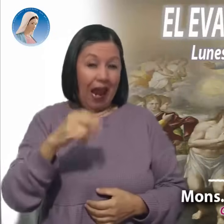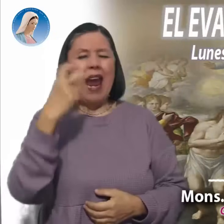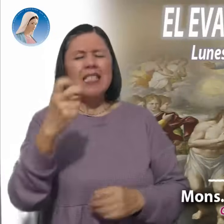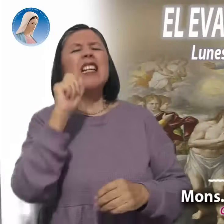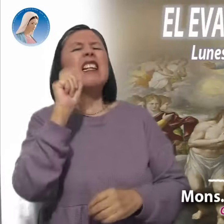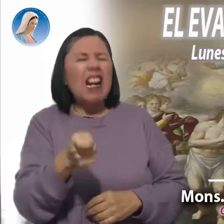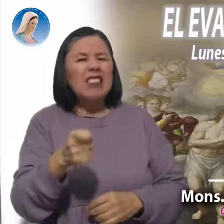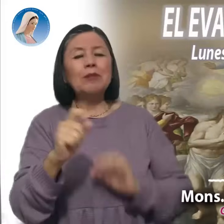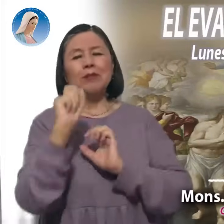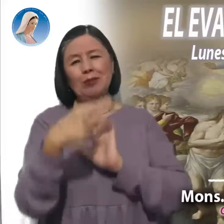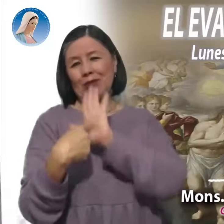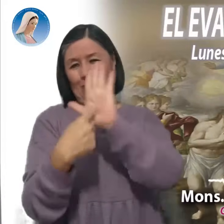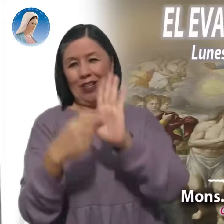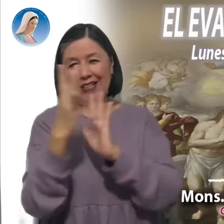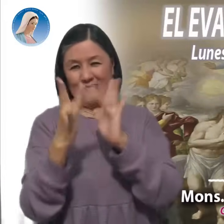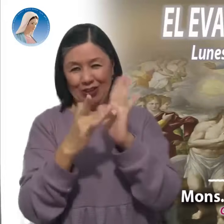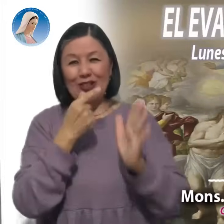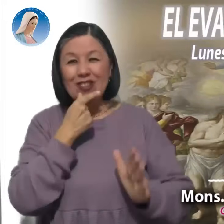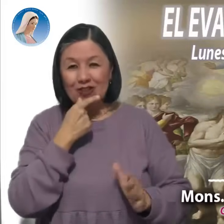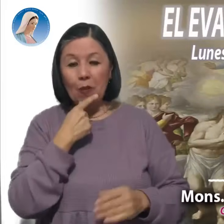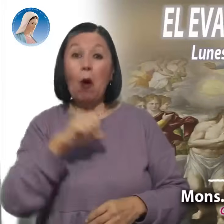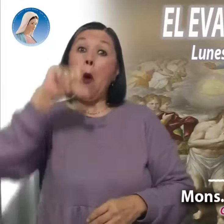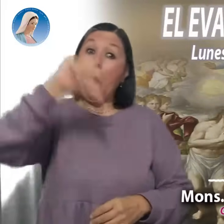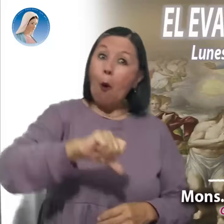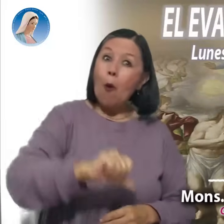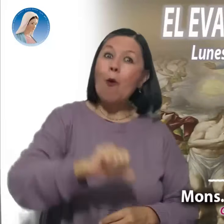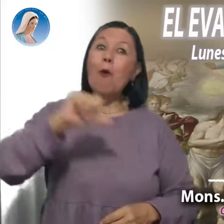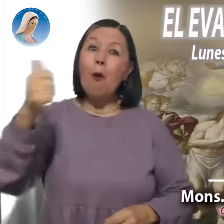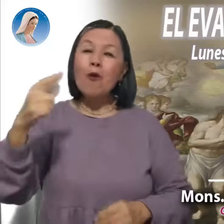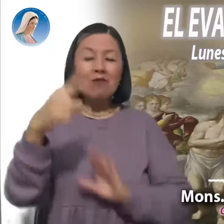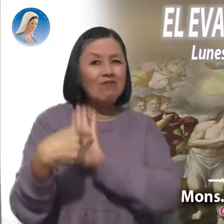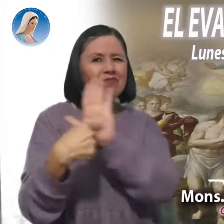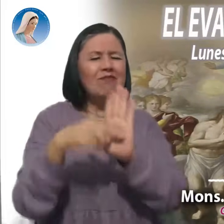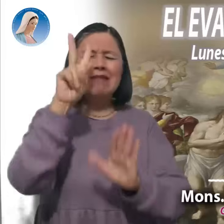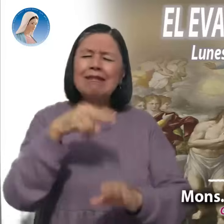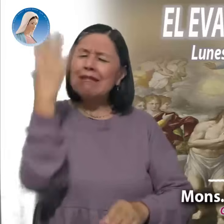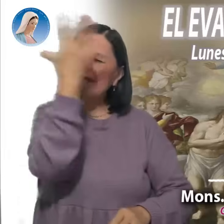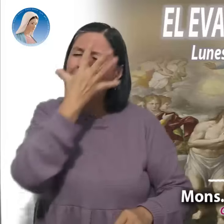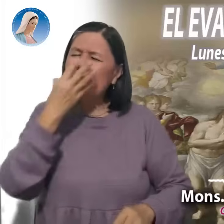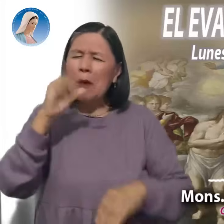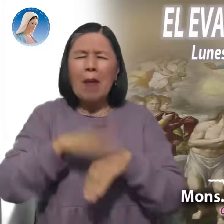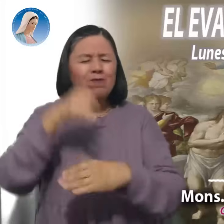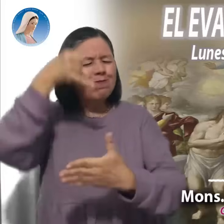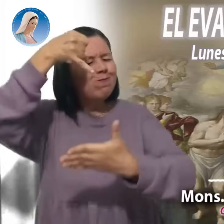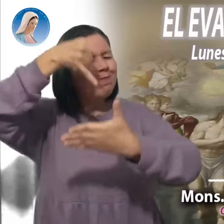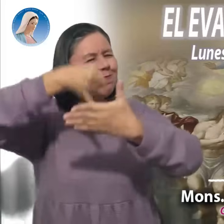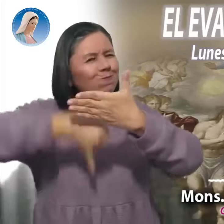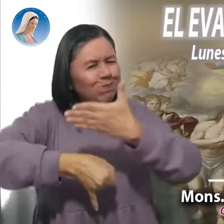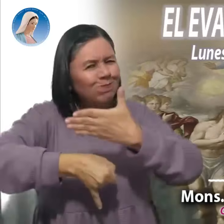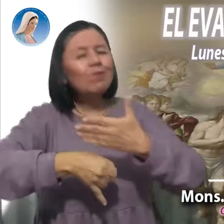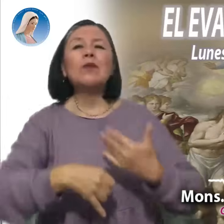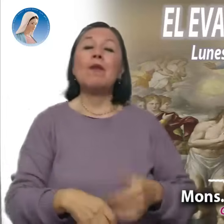hoy se nos presenta otra manifestación del Señor. Igualmente bella y con una gran profundidad.